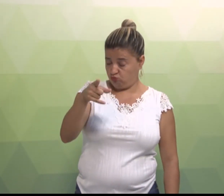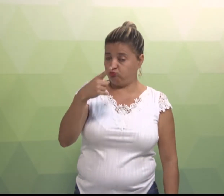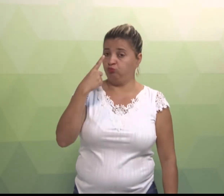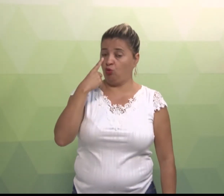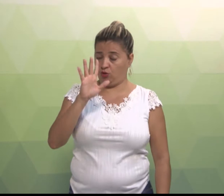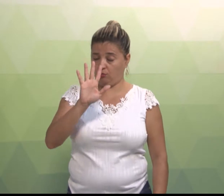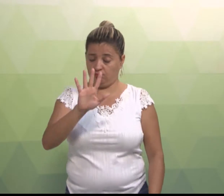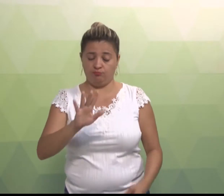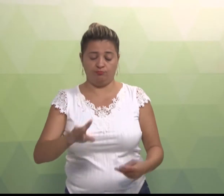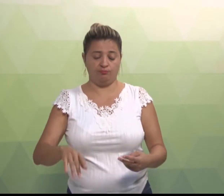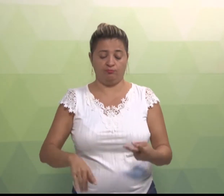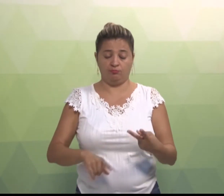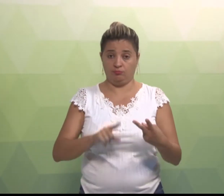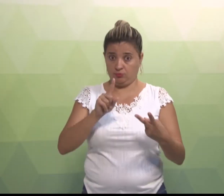Vou e vai. Olha.